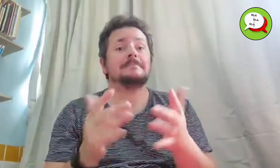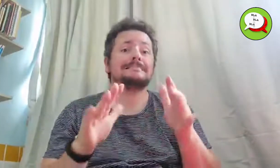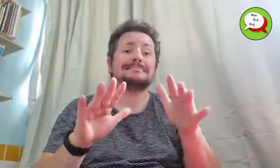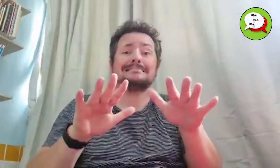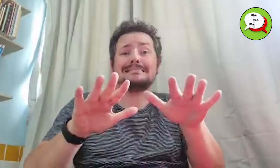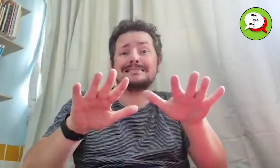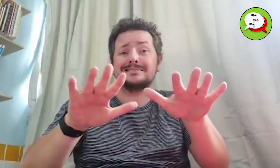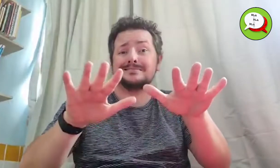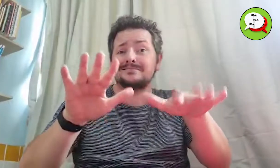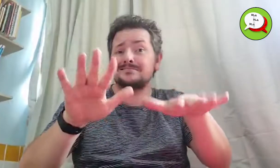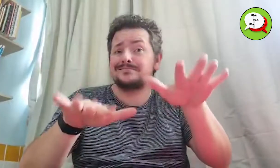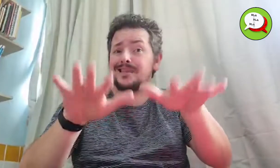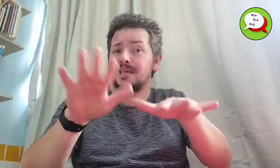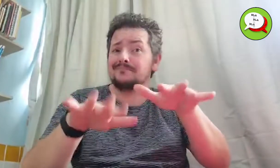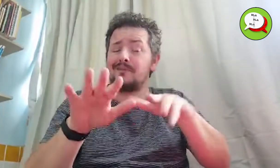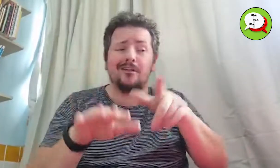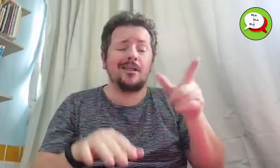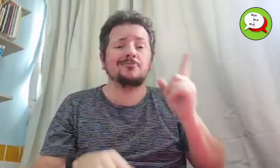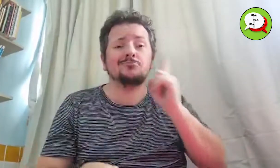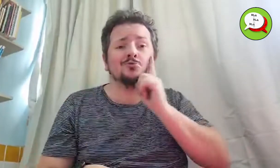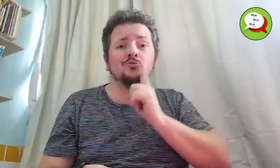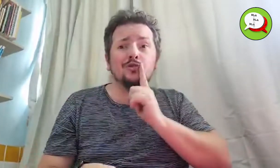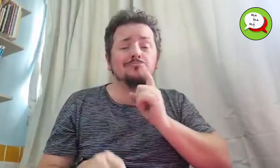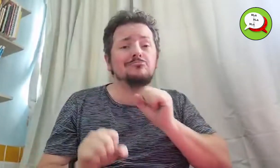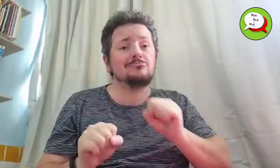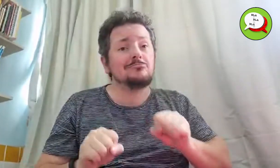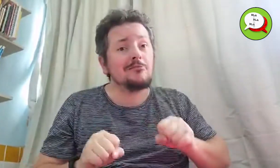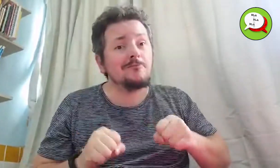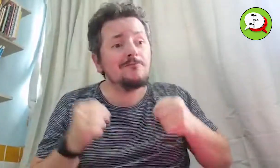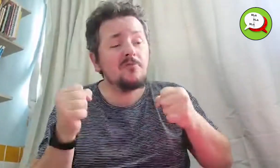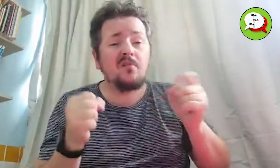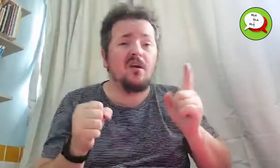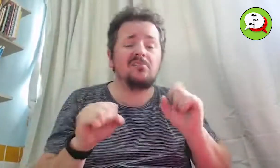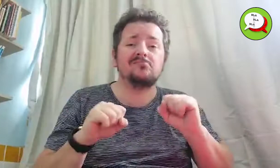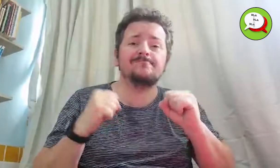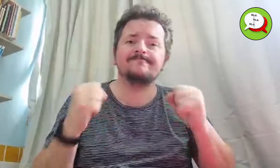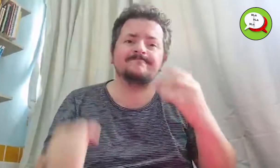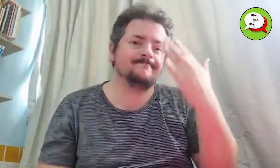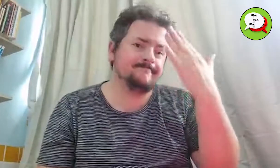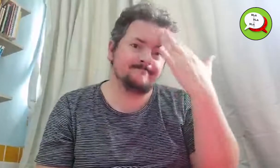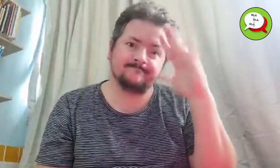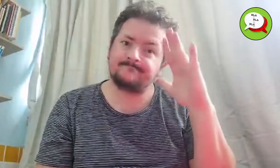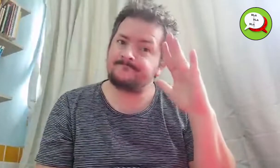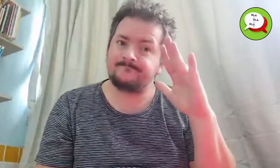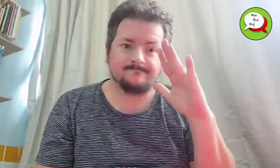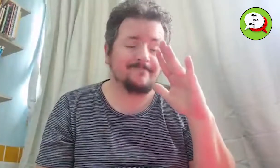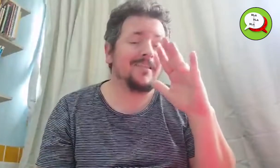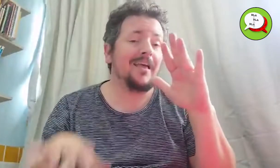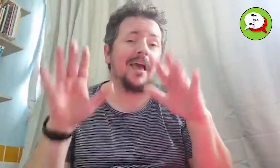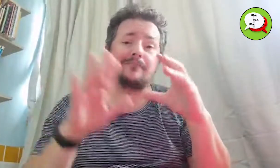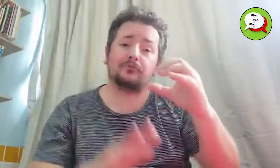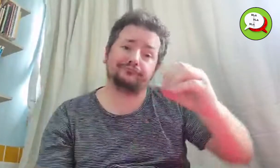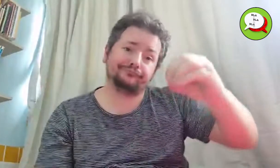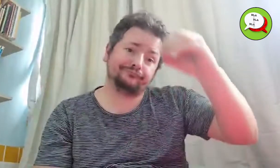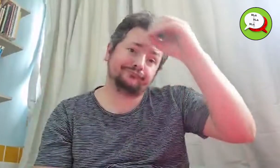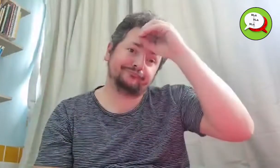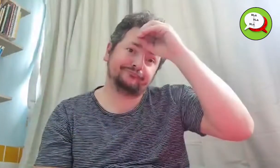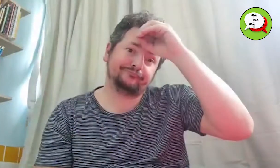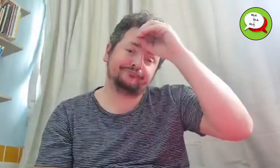Então, depende muito do aluno. Às vezes é um aluno mais esforçado, às vezes é um aluno que realmente não